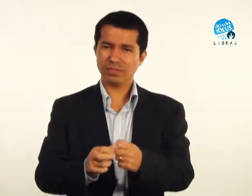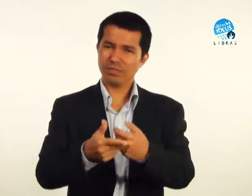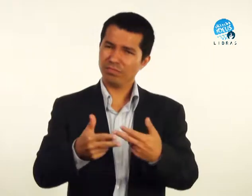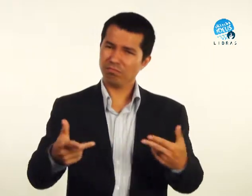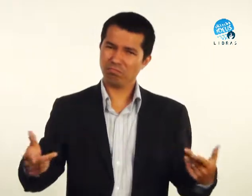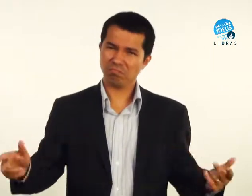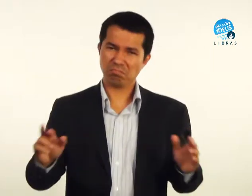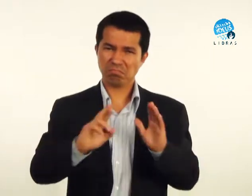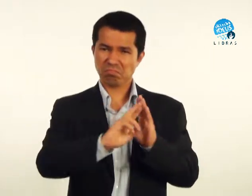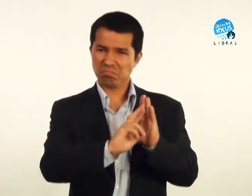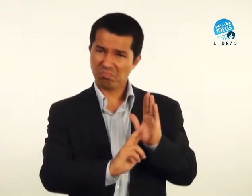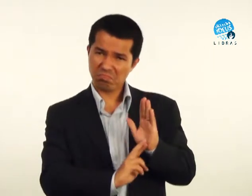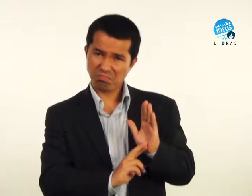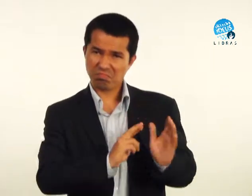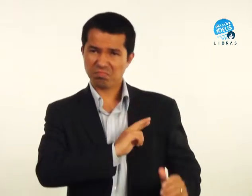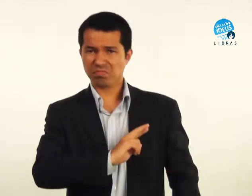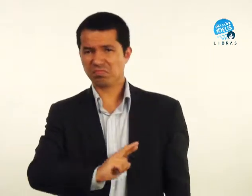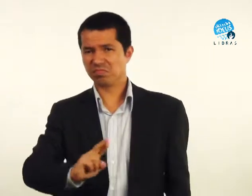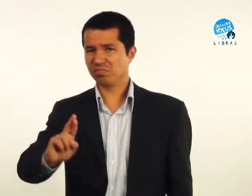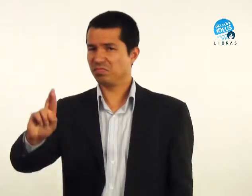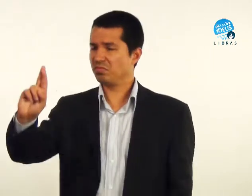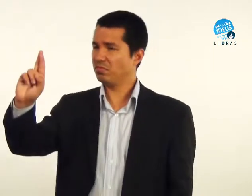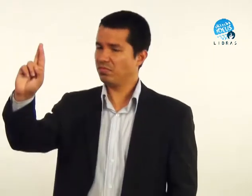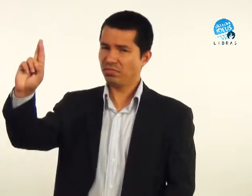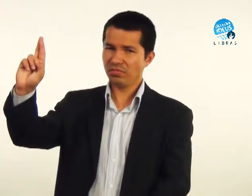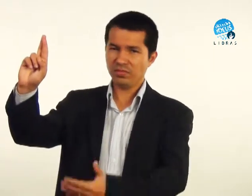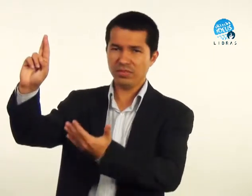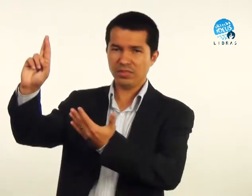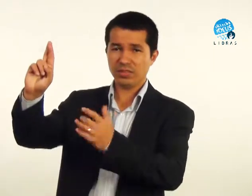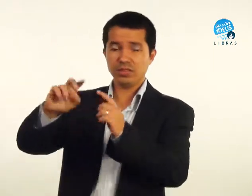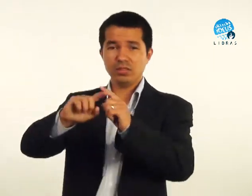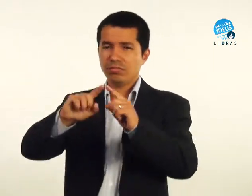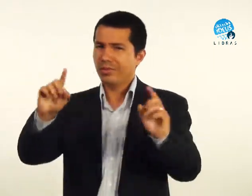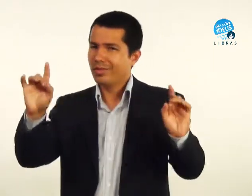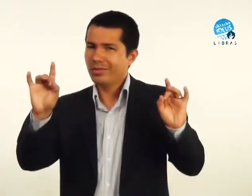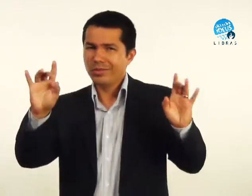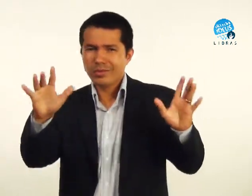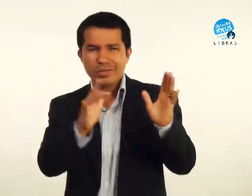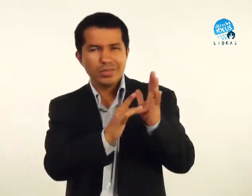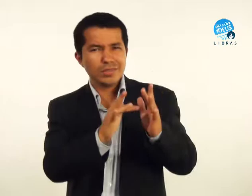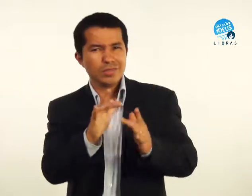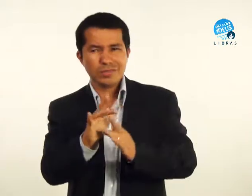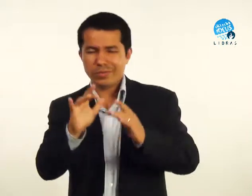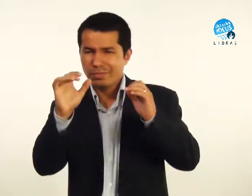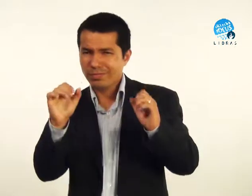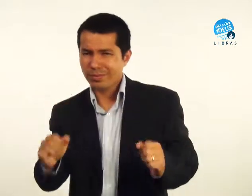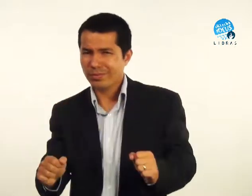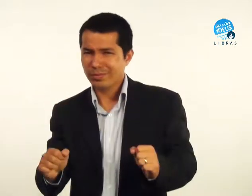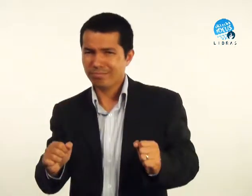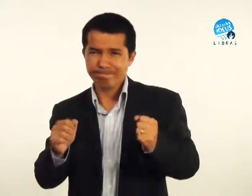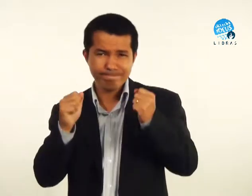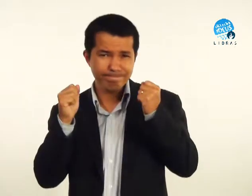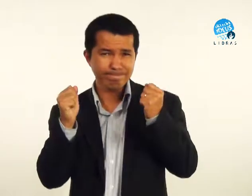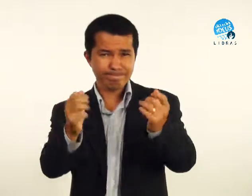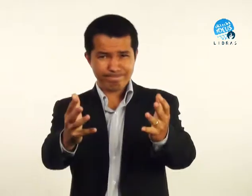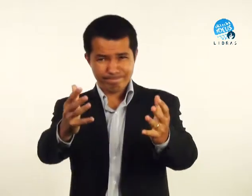Eu e você podemos fazer algumas práticas religiosas, mas só